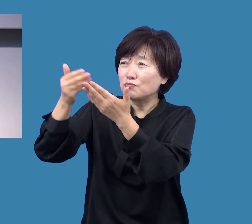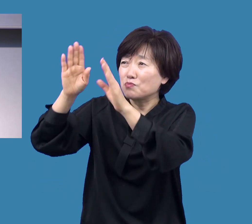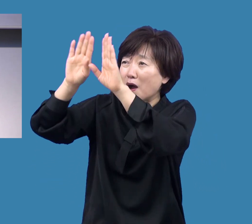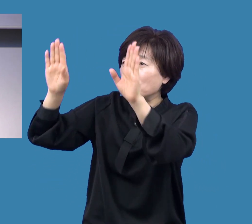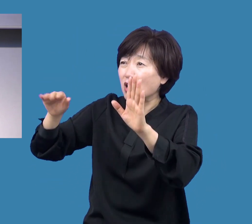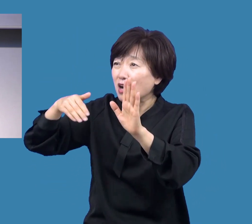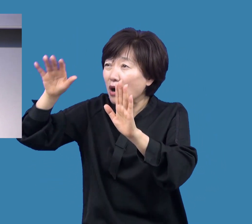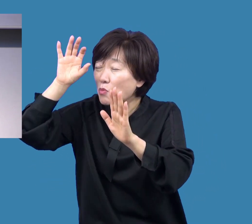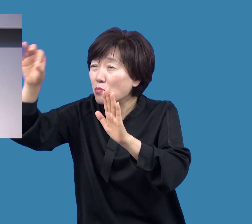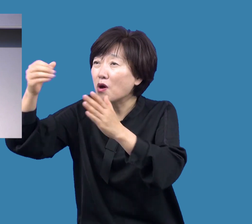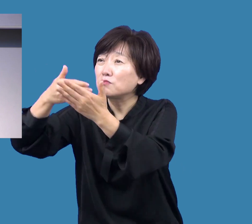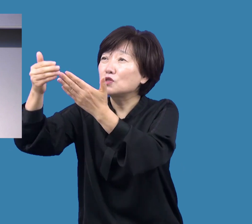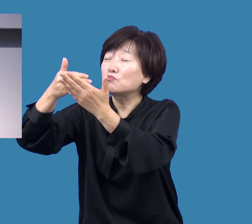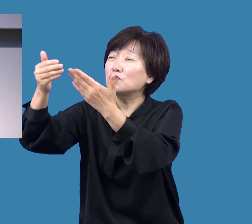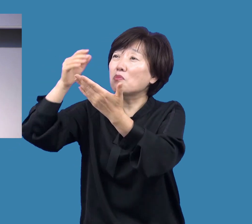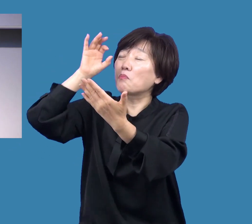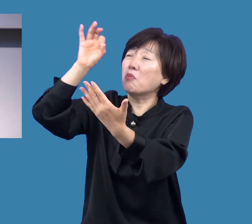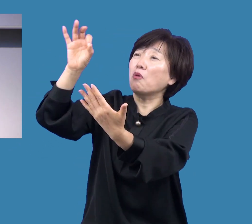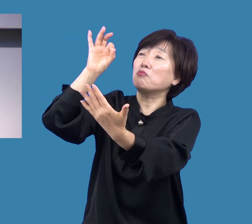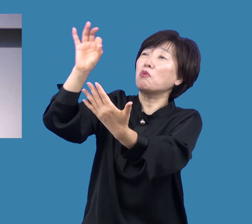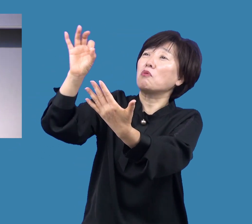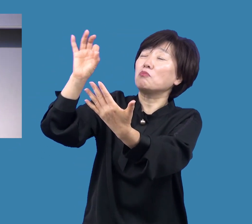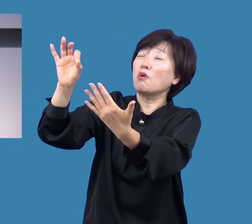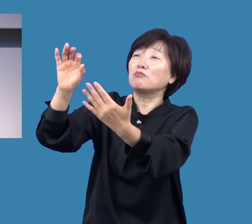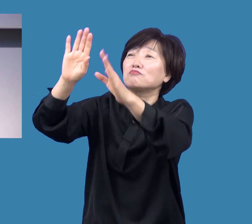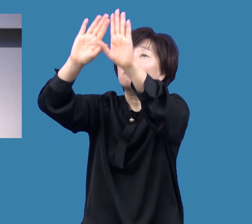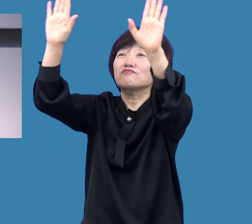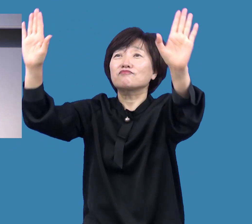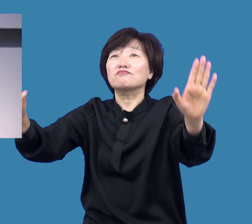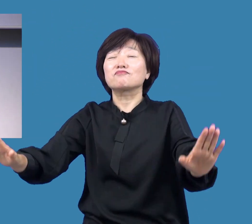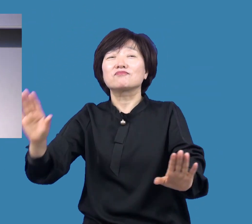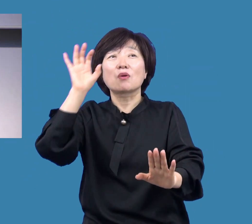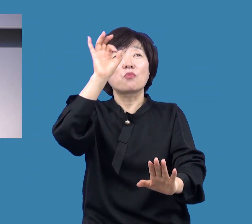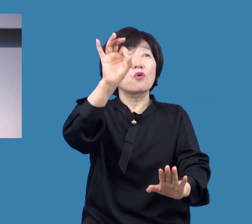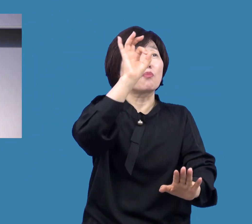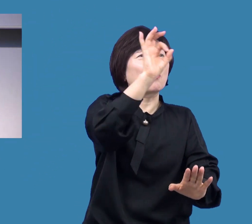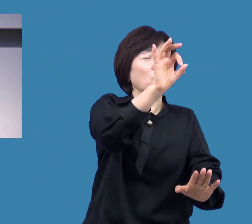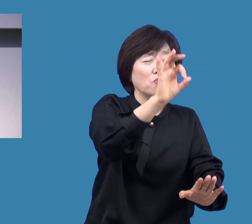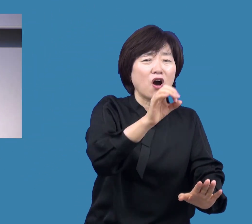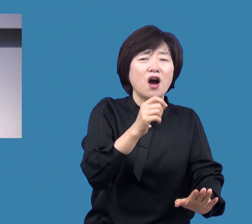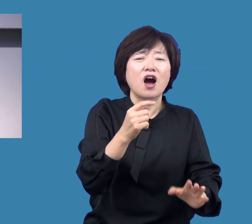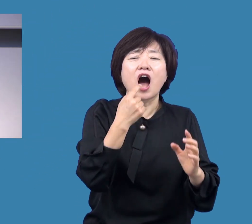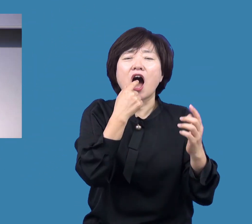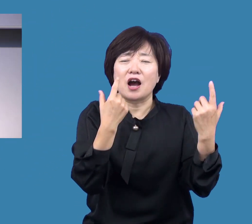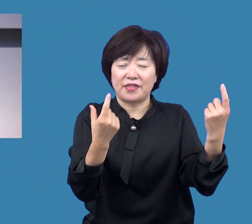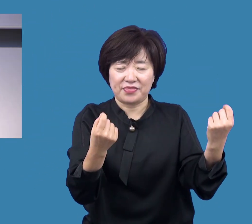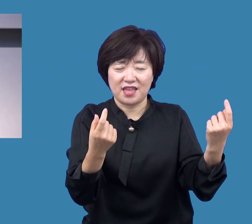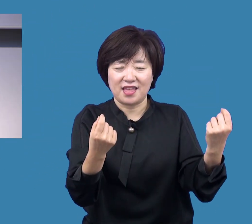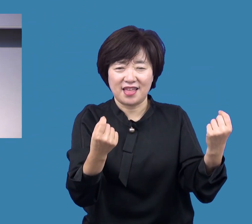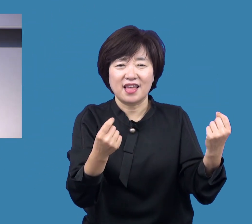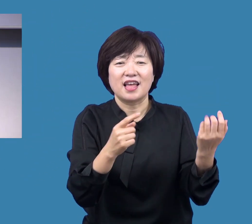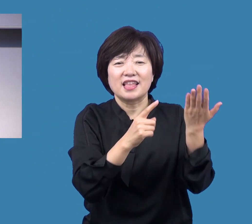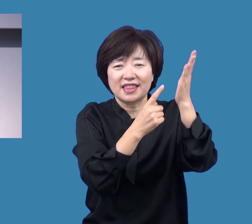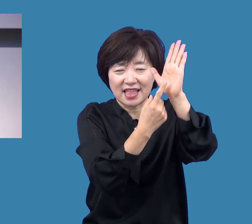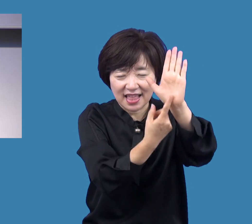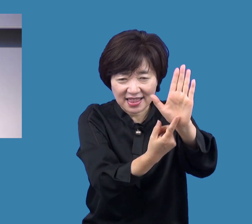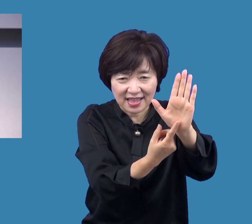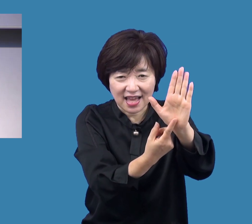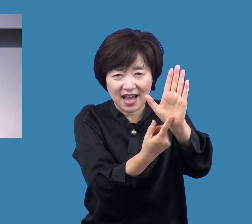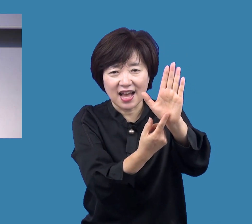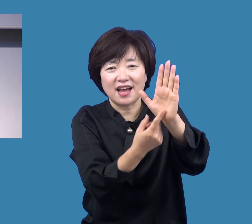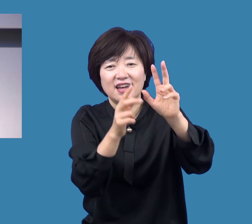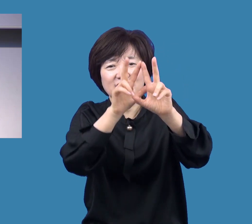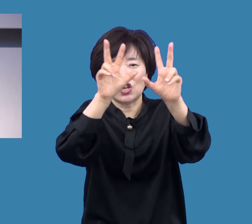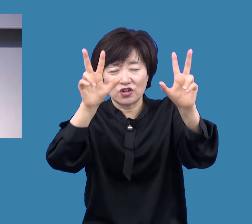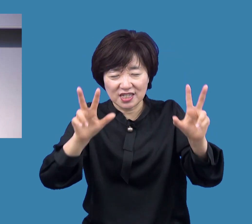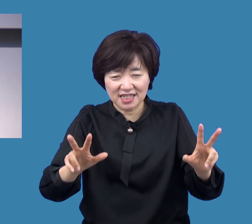전시한 거 있죠. 전시한 게 뭐예요? 보라고 전시해 놓은 거죠. 그럴 때 쓰는 단어예요. 전시, 나타내다, 표현하다